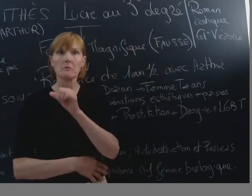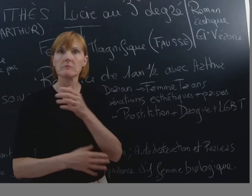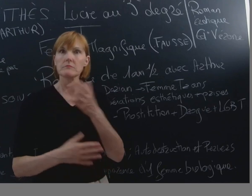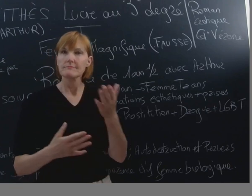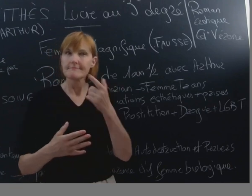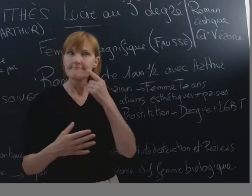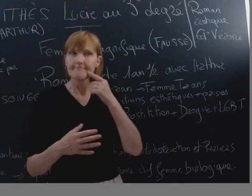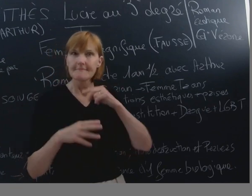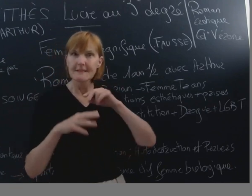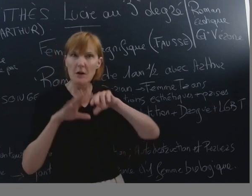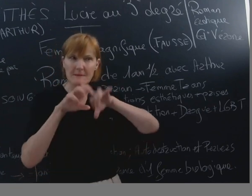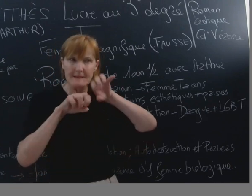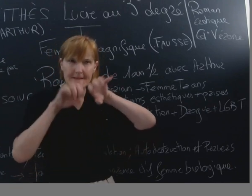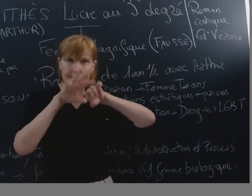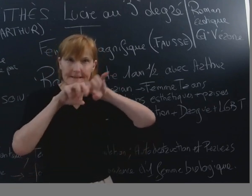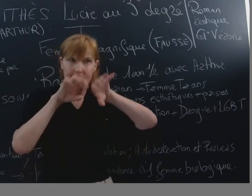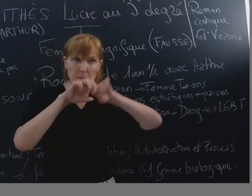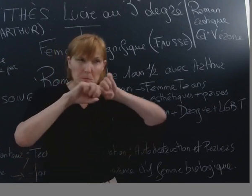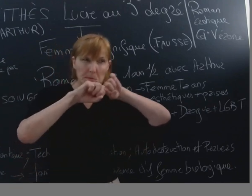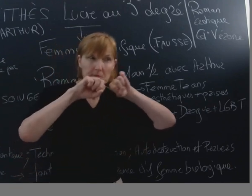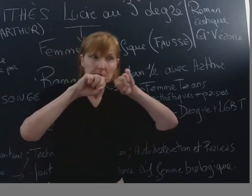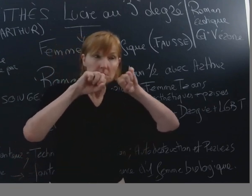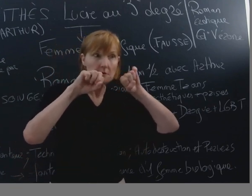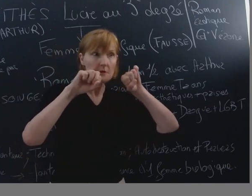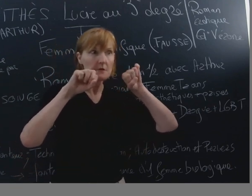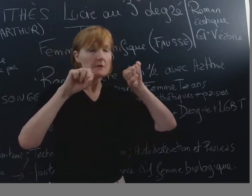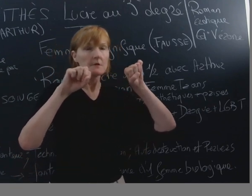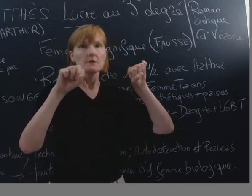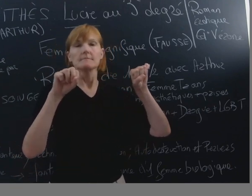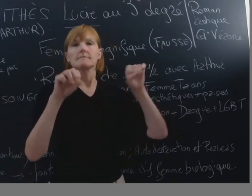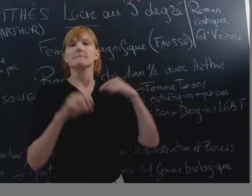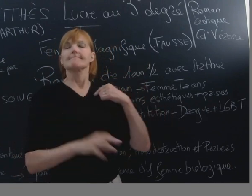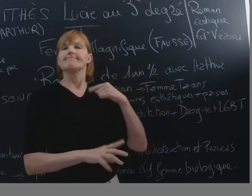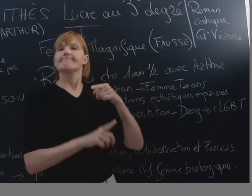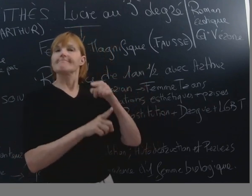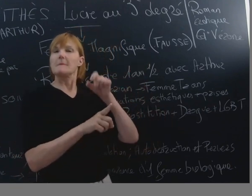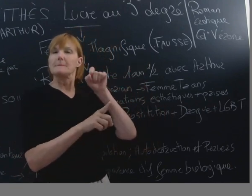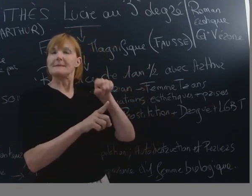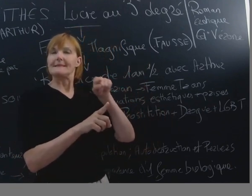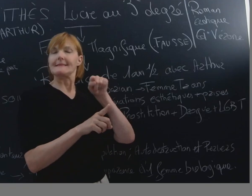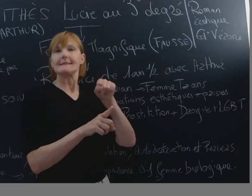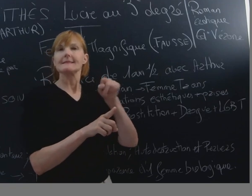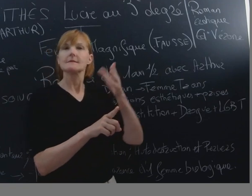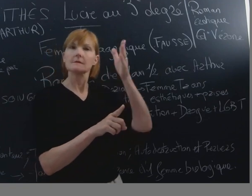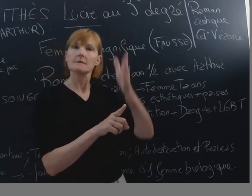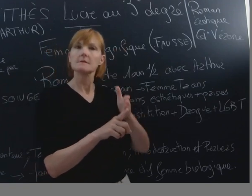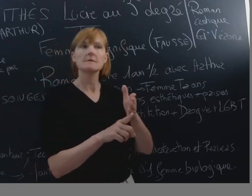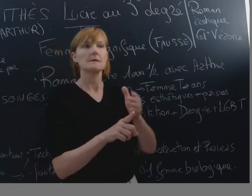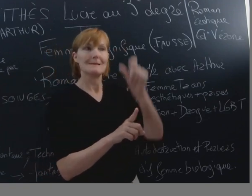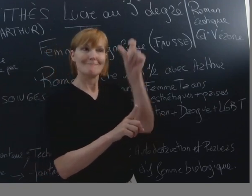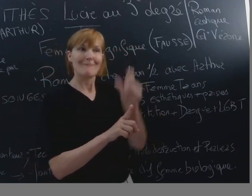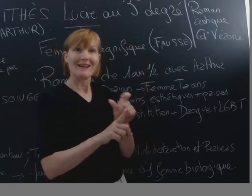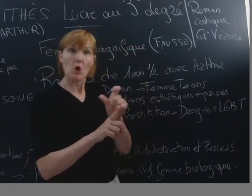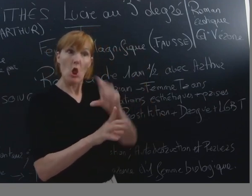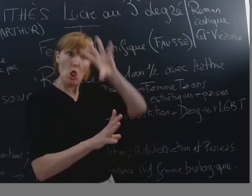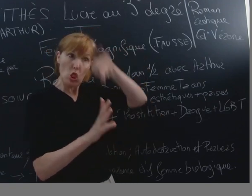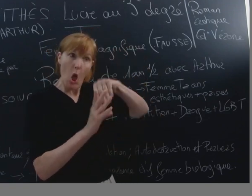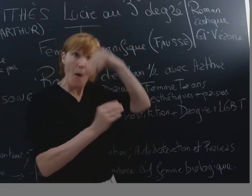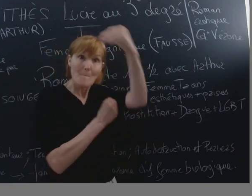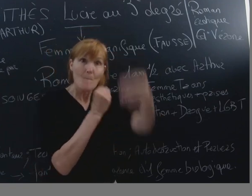il gratte un peu l'histoire de lucie